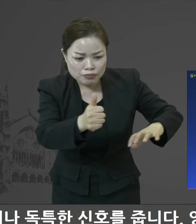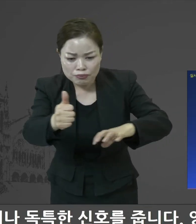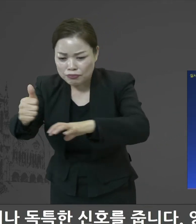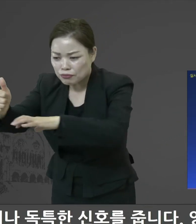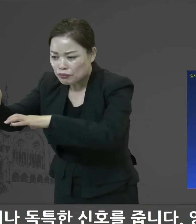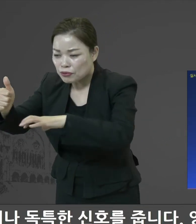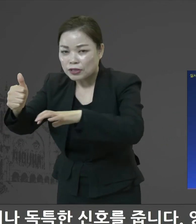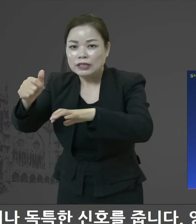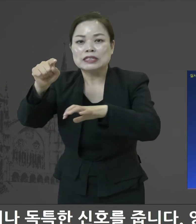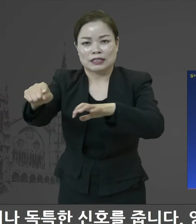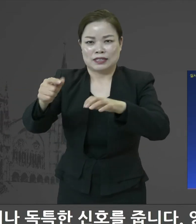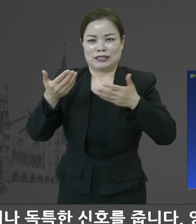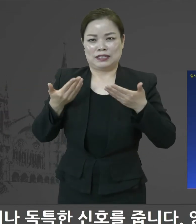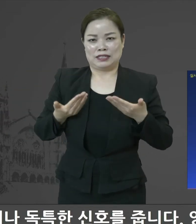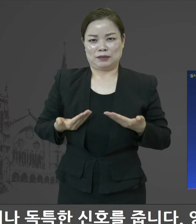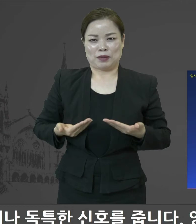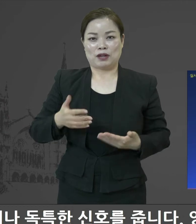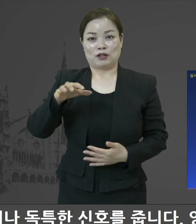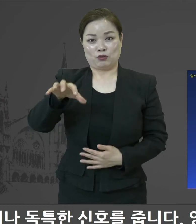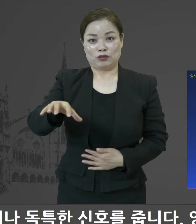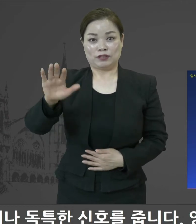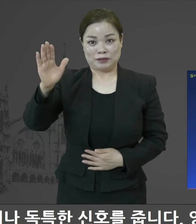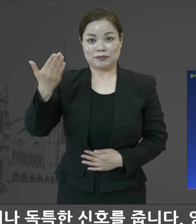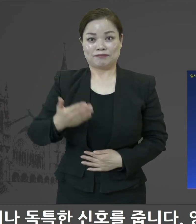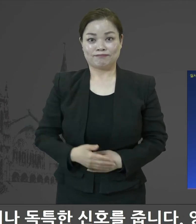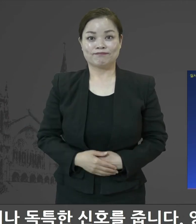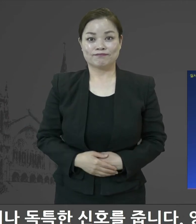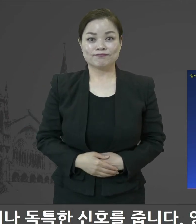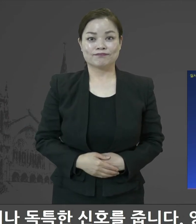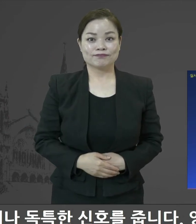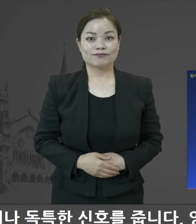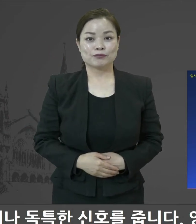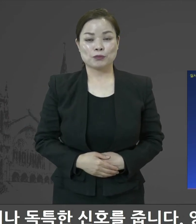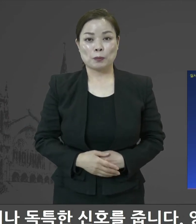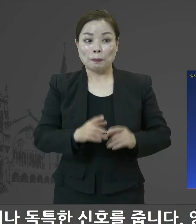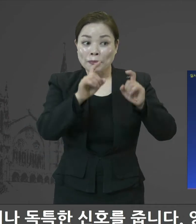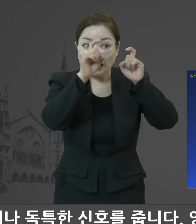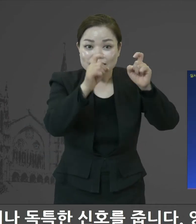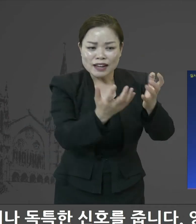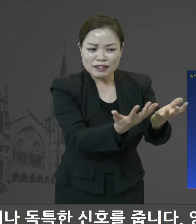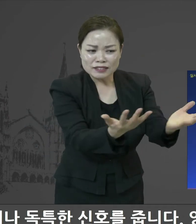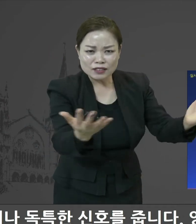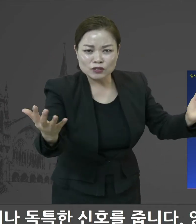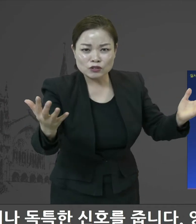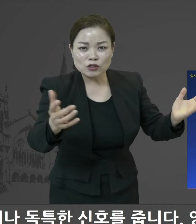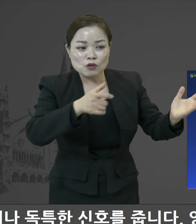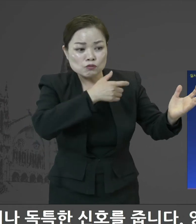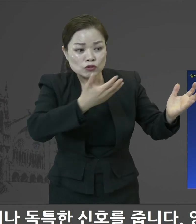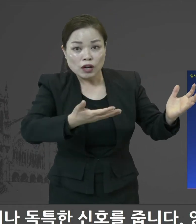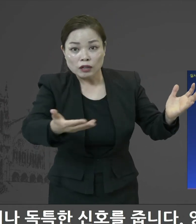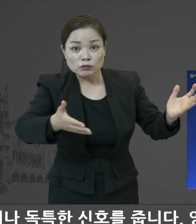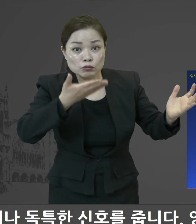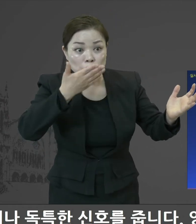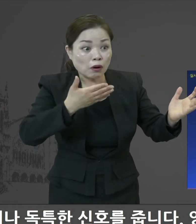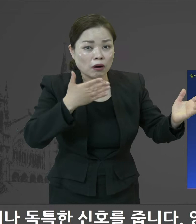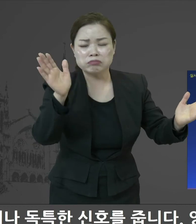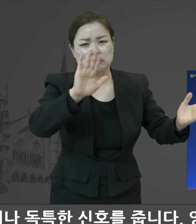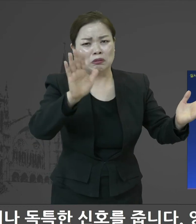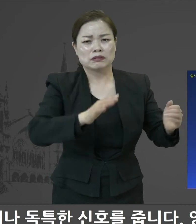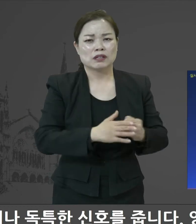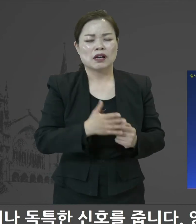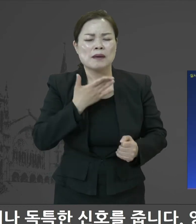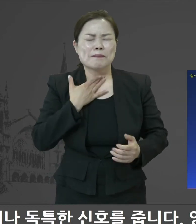그곳이 쉴만한 물가가 되는 것입니다. 양들은 물가에 간다고 물을 마시지 않습니다. 아무리